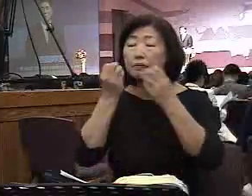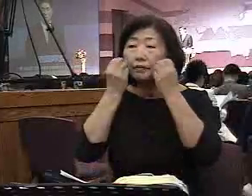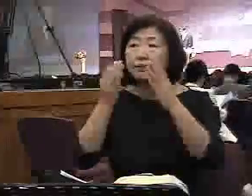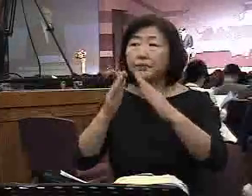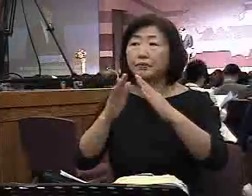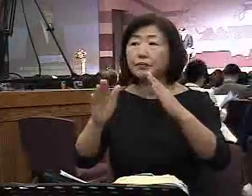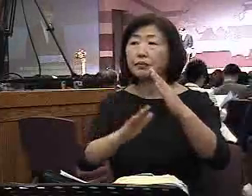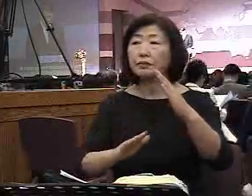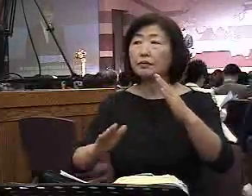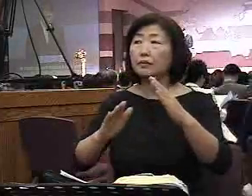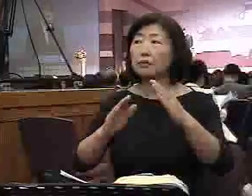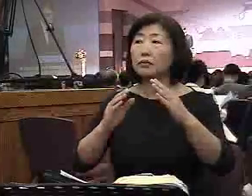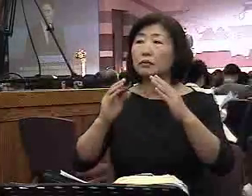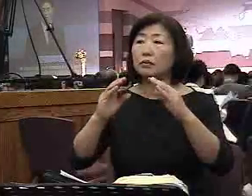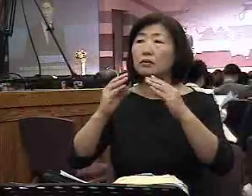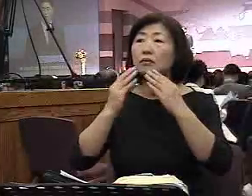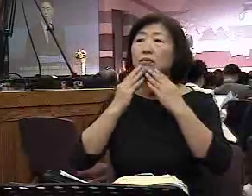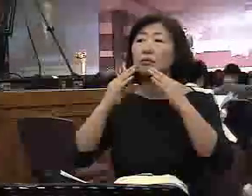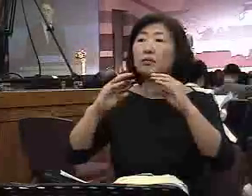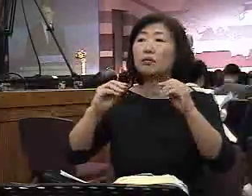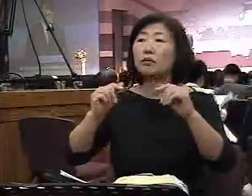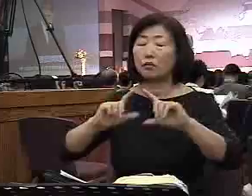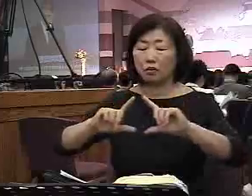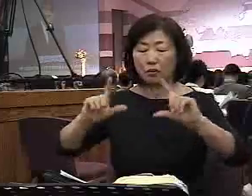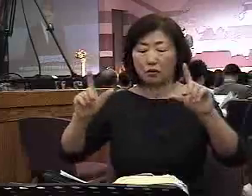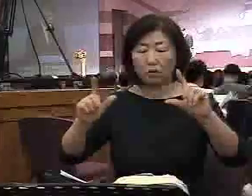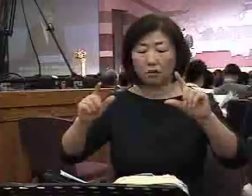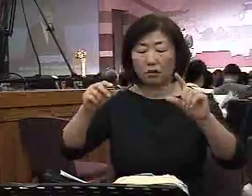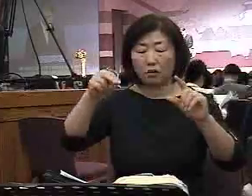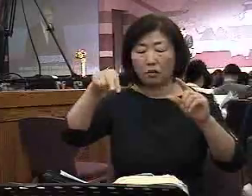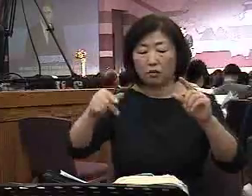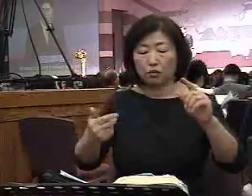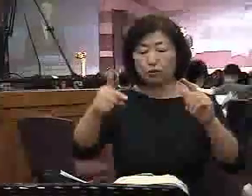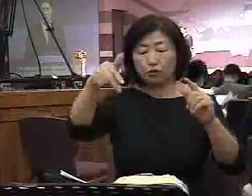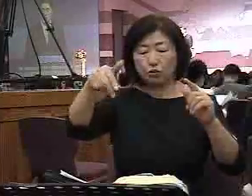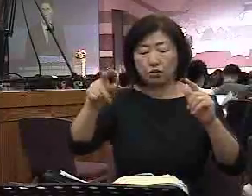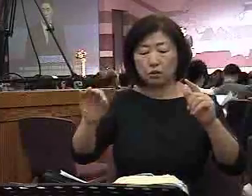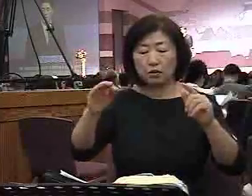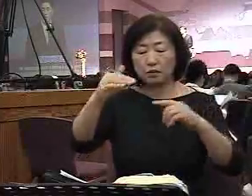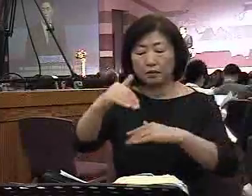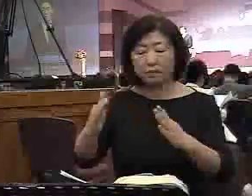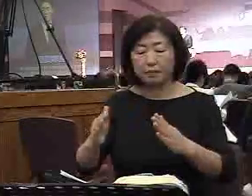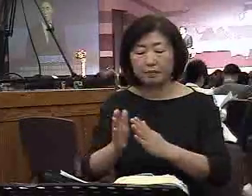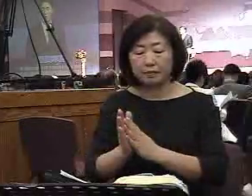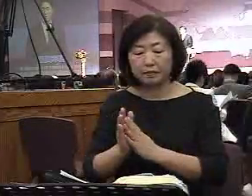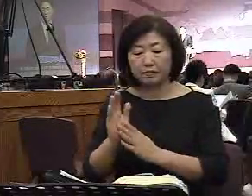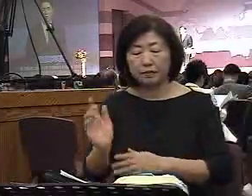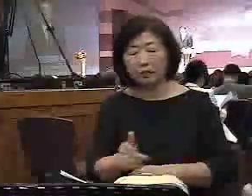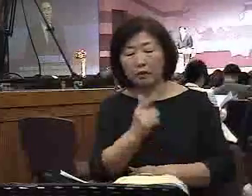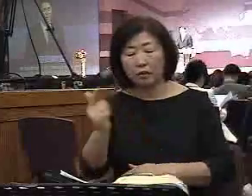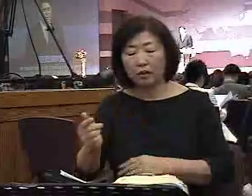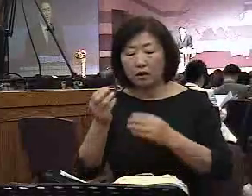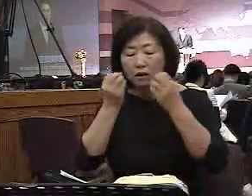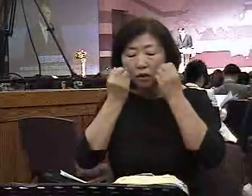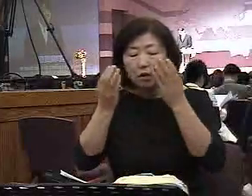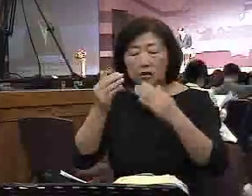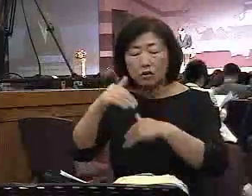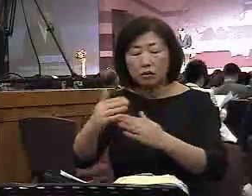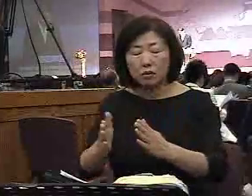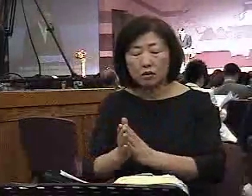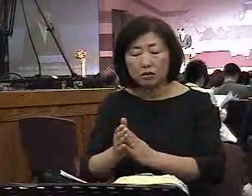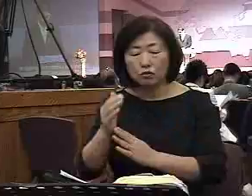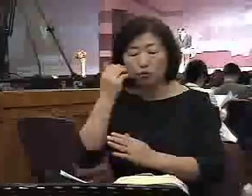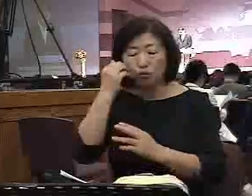1월 24일 돌아오는 토요일 오후 4시부터 순장관실에서 열리게 됩니다. 하루에 새가족반을 마치기 원하시는 분들은